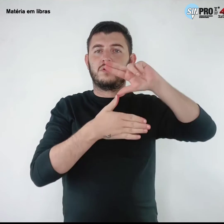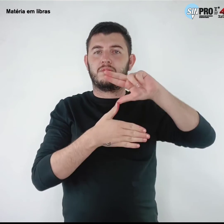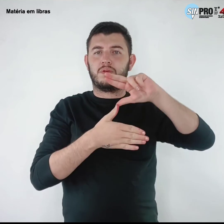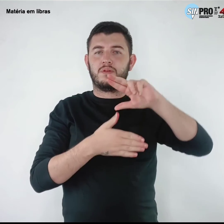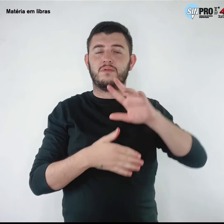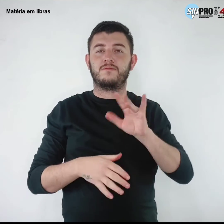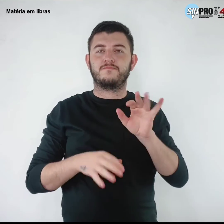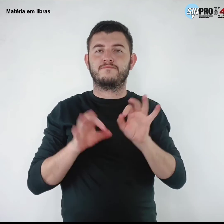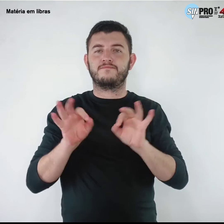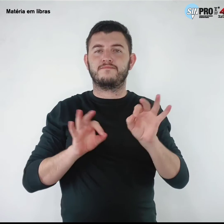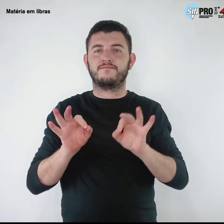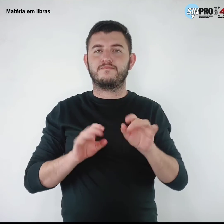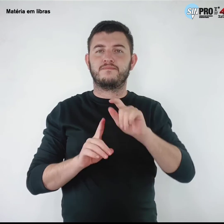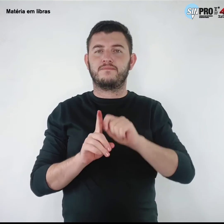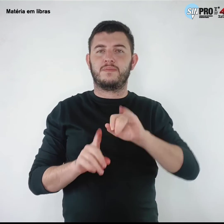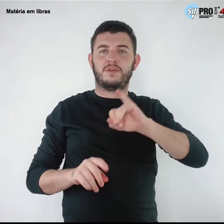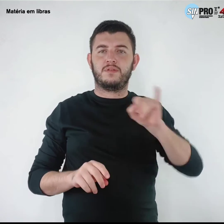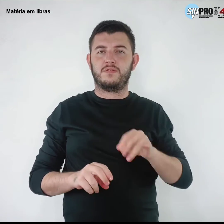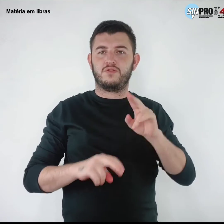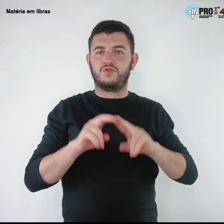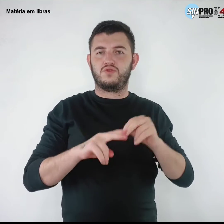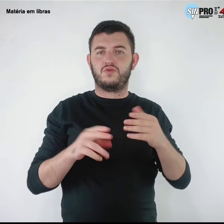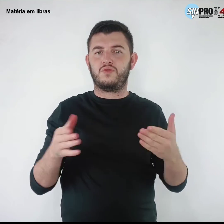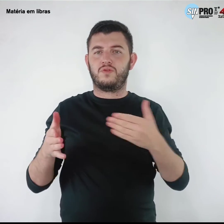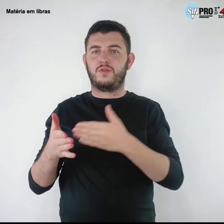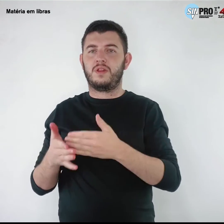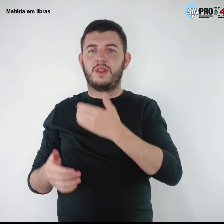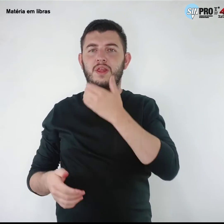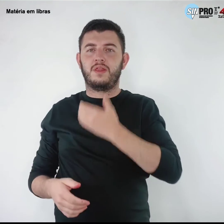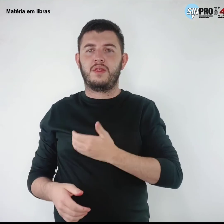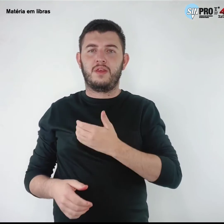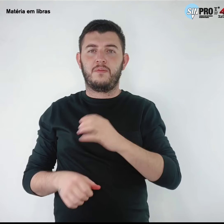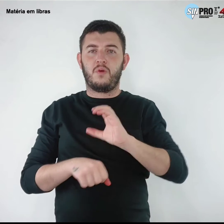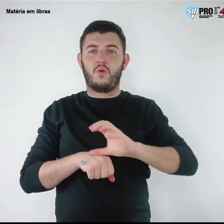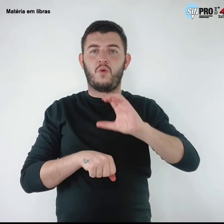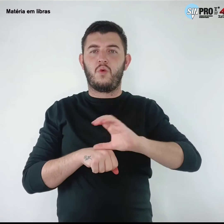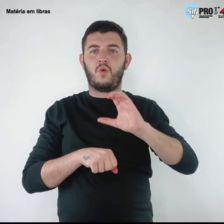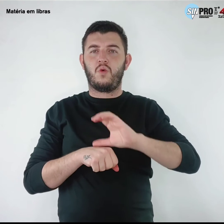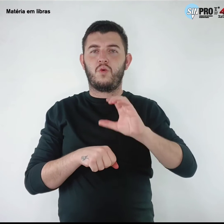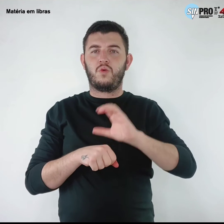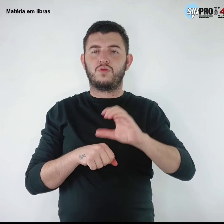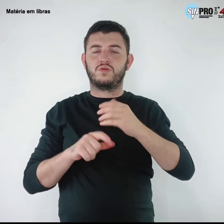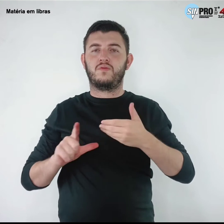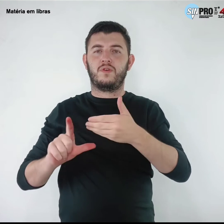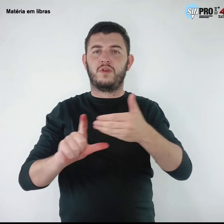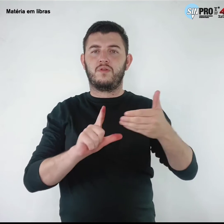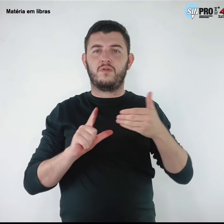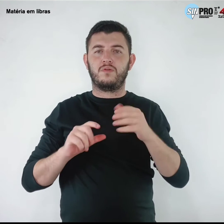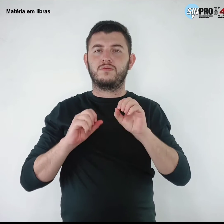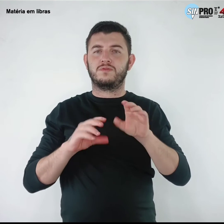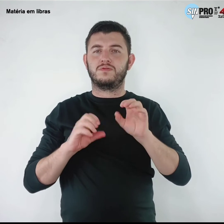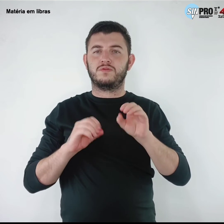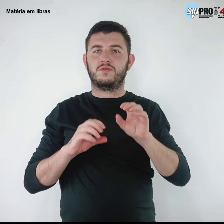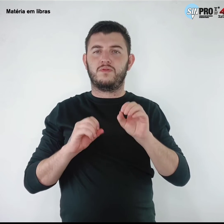realizará de junho a dezembro curso virtual de formação continuada